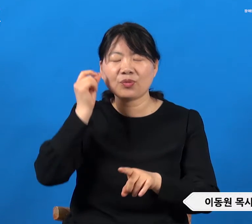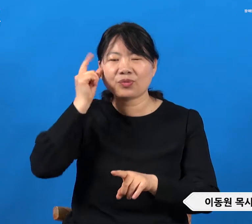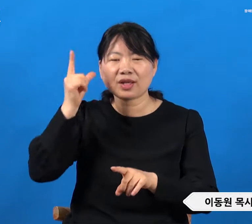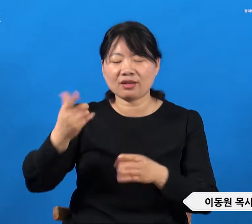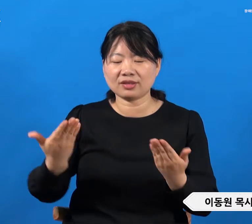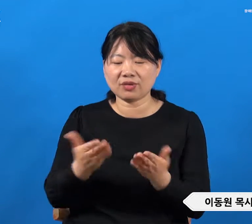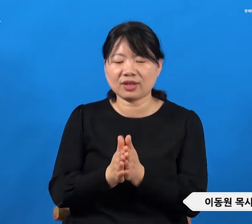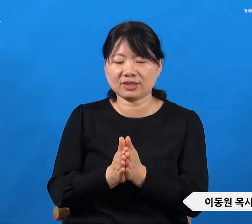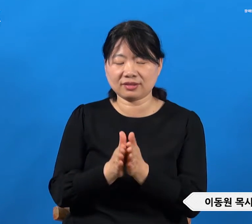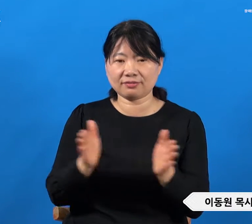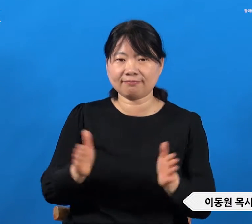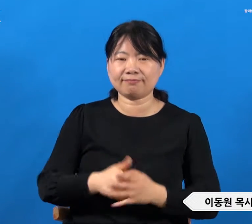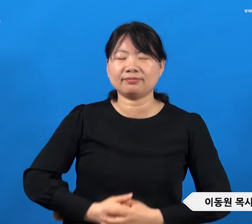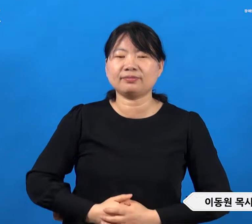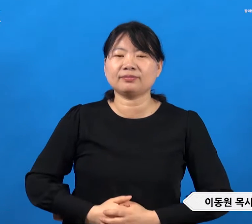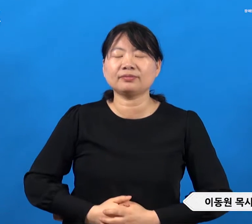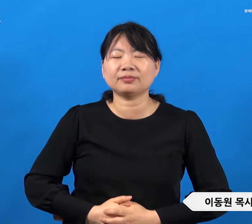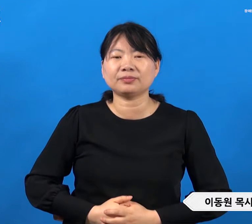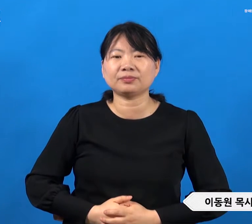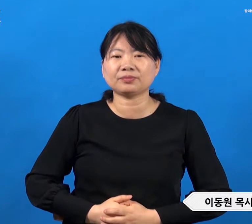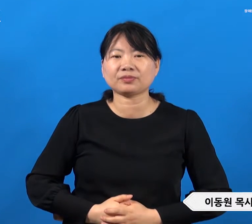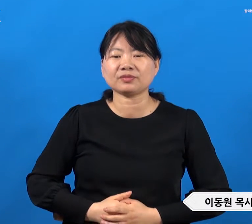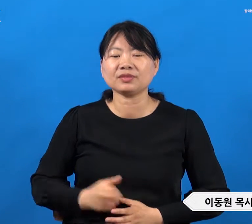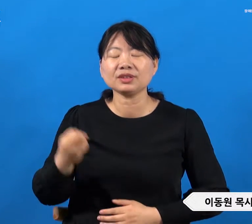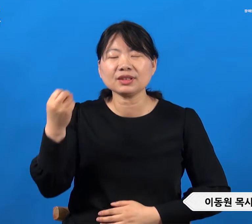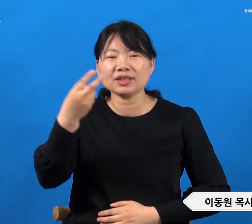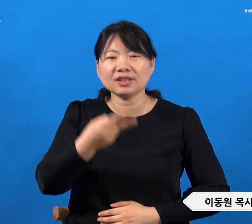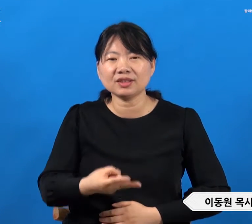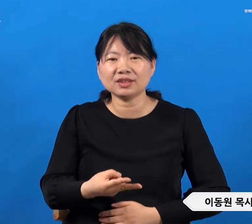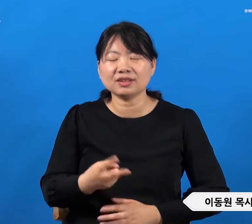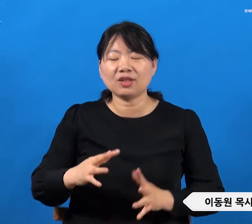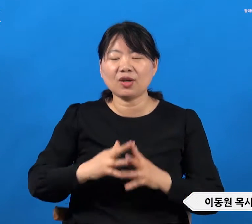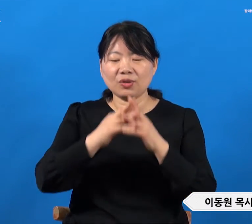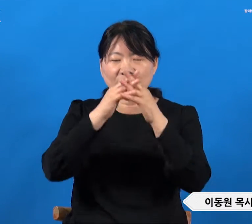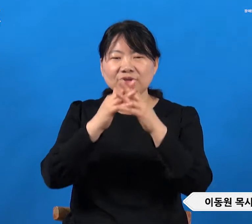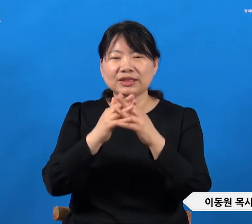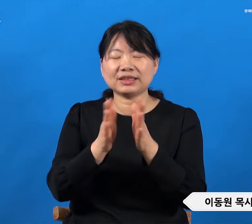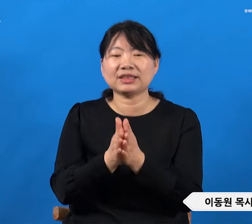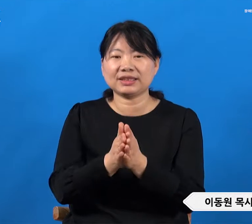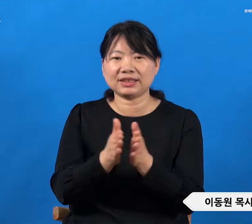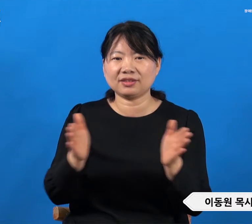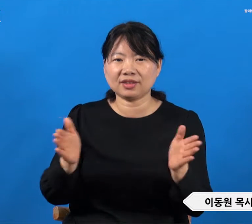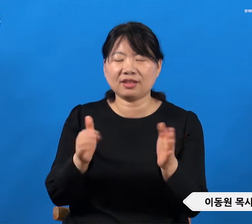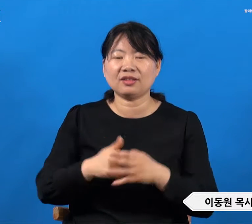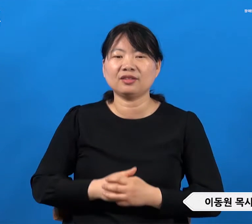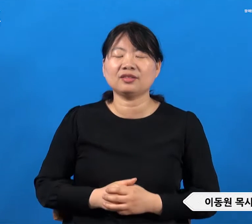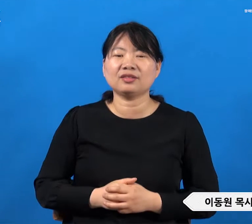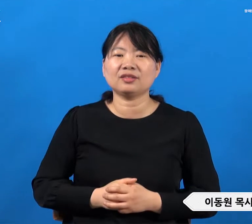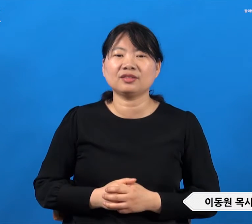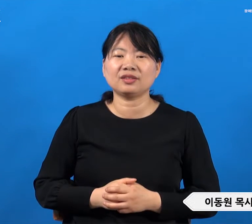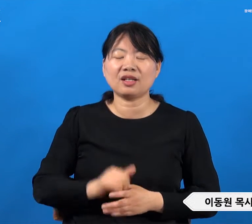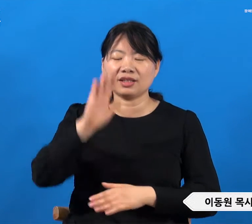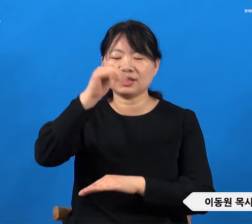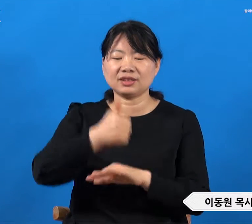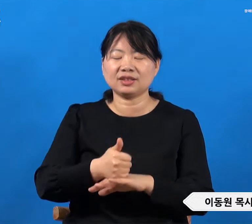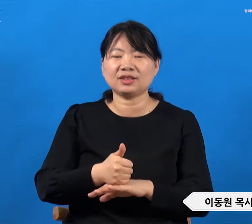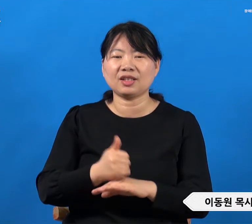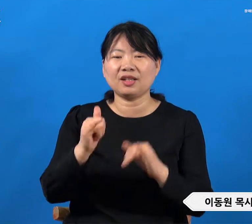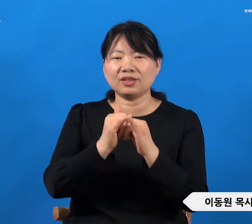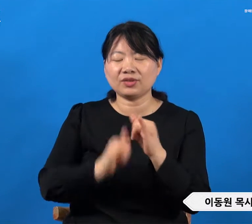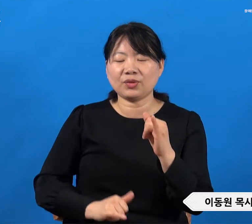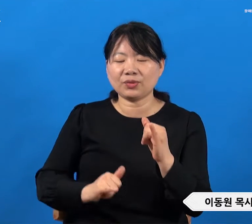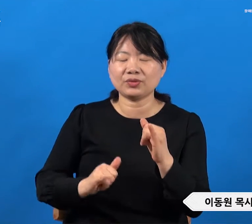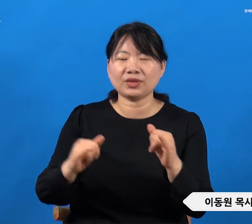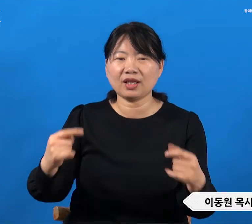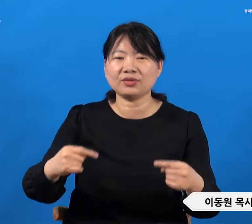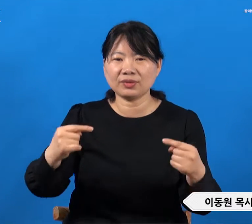위대한 역사는 시작될 수가 있었다는 것입니다. 다시 건축하기 시작하며 드디어